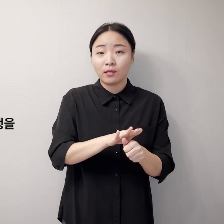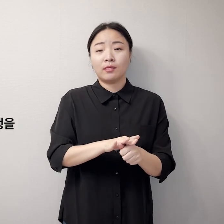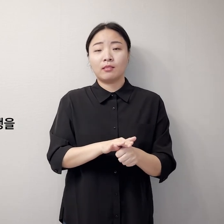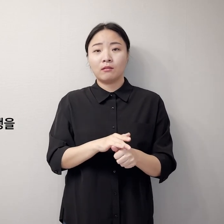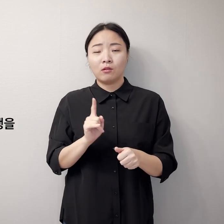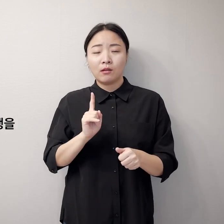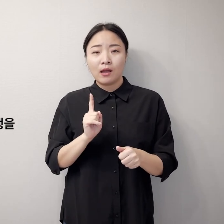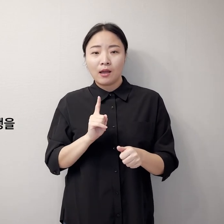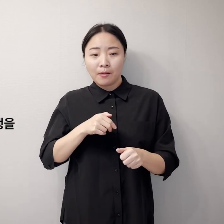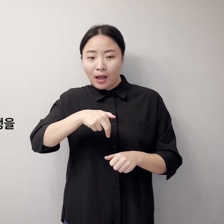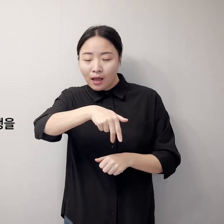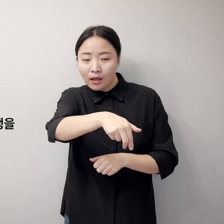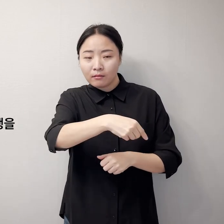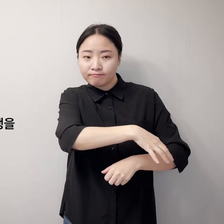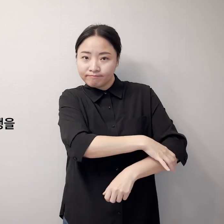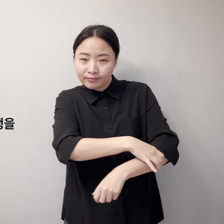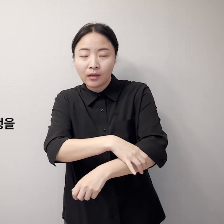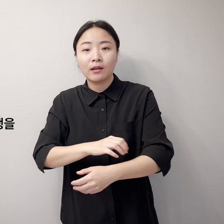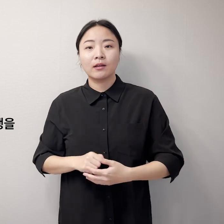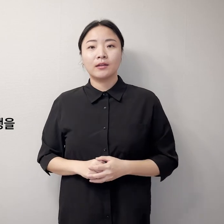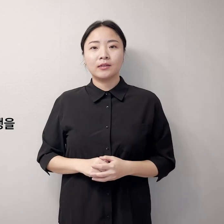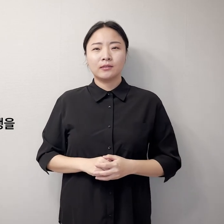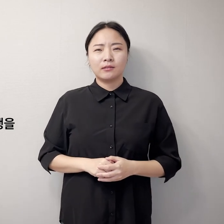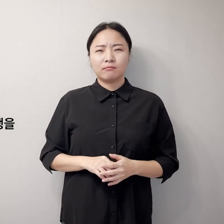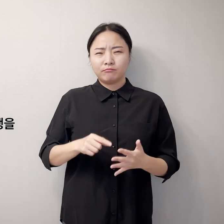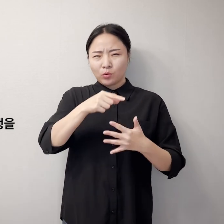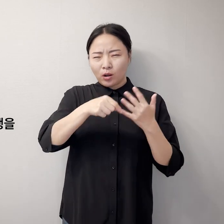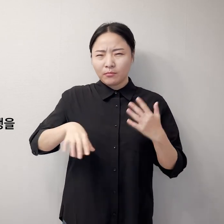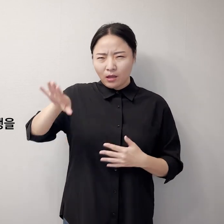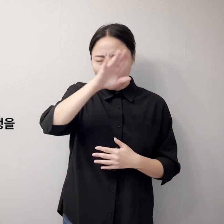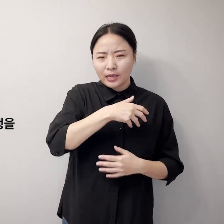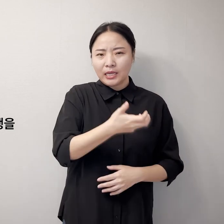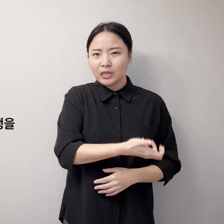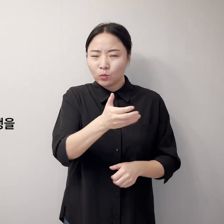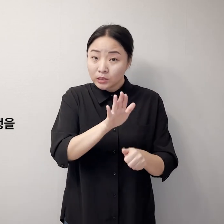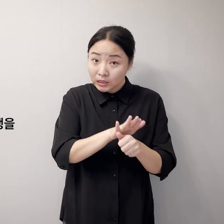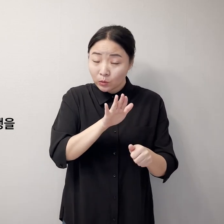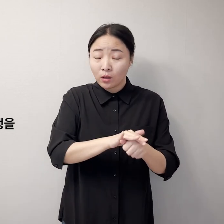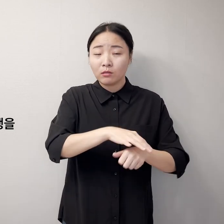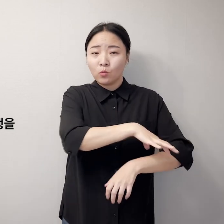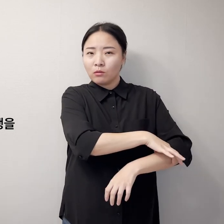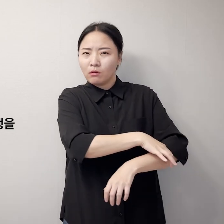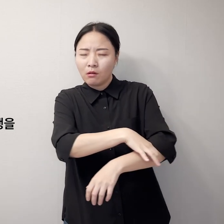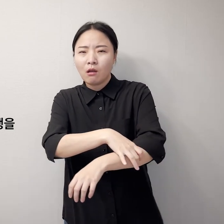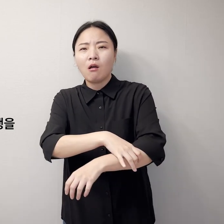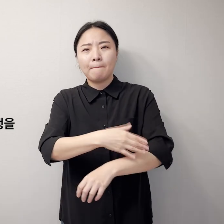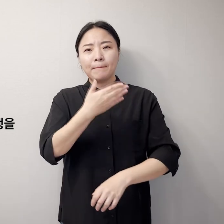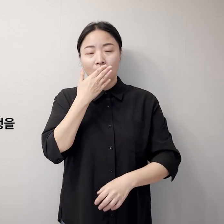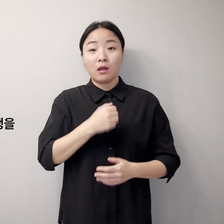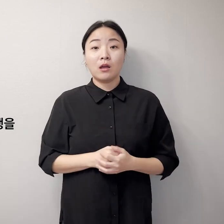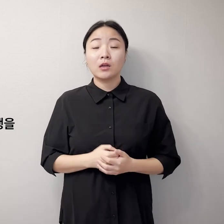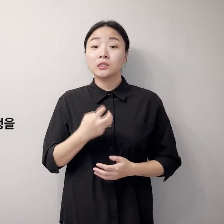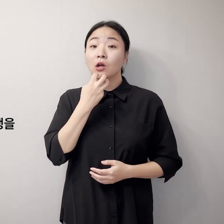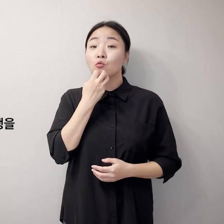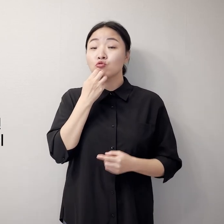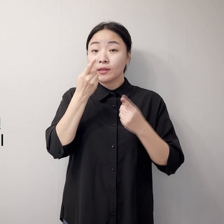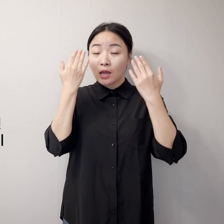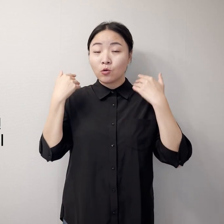안내 보행 전 프로그램의 이동 지원 및 안내 보행을 진행합니다 서울대